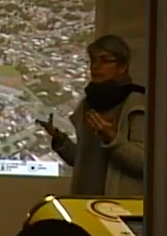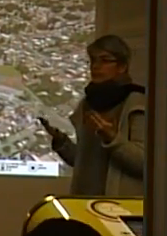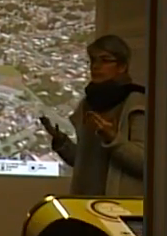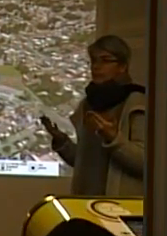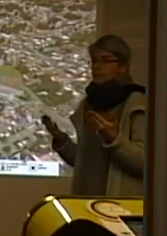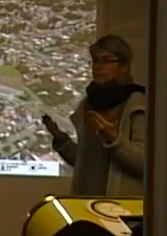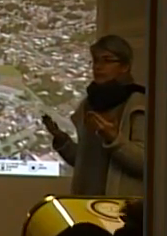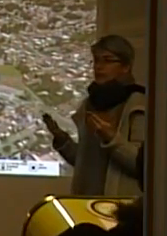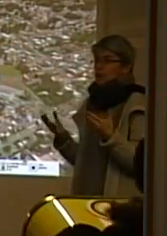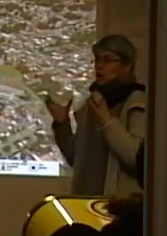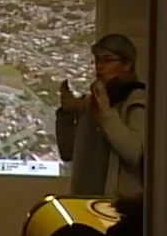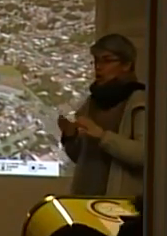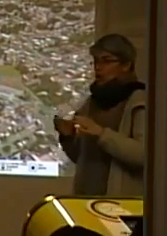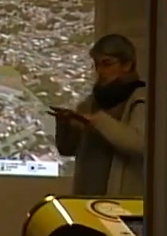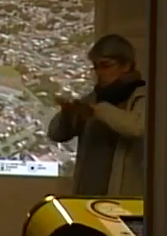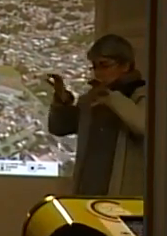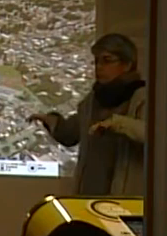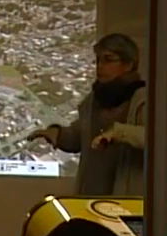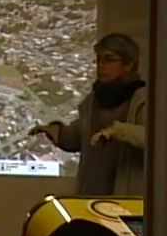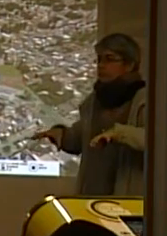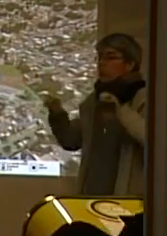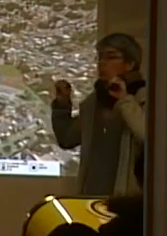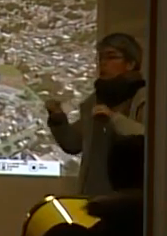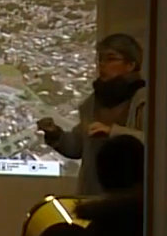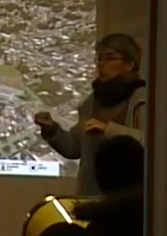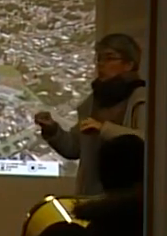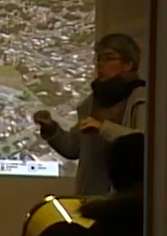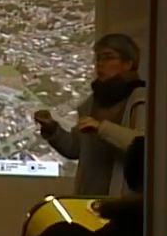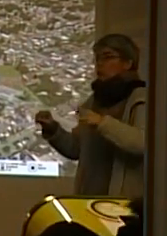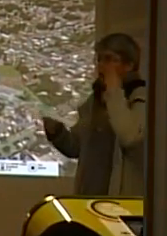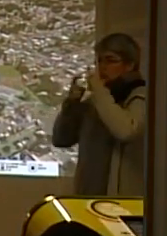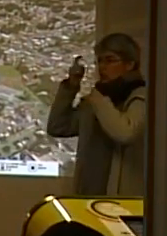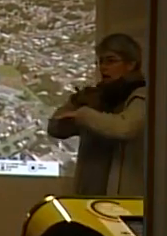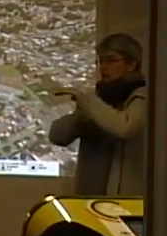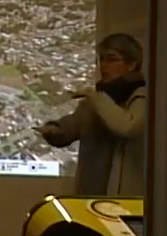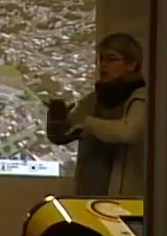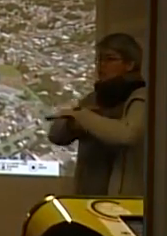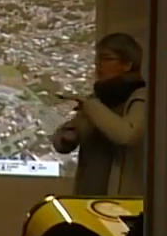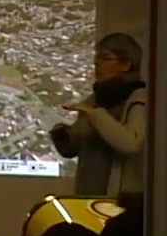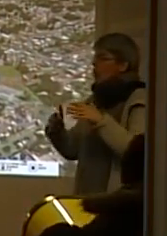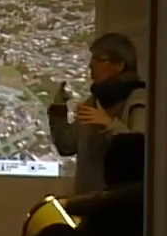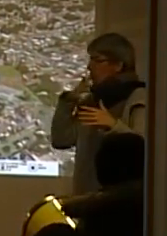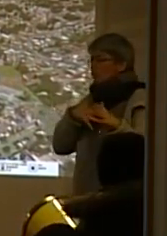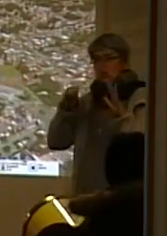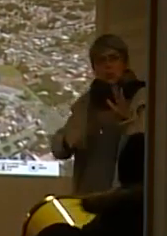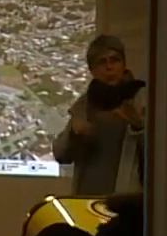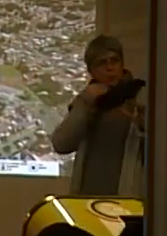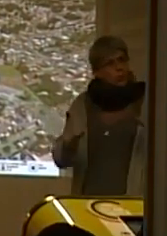diviser le collège en deux et de revoir éventuellement les aménagements autour de la place Camélina. Je pense que sur le sud c'est bon,